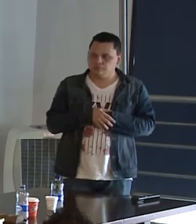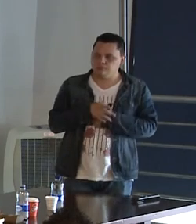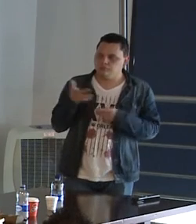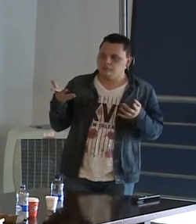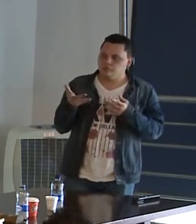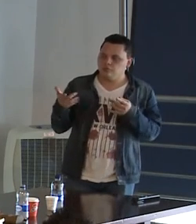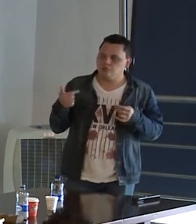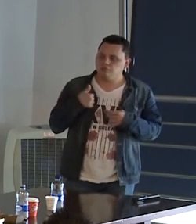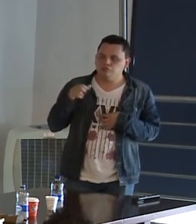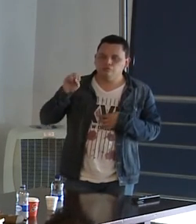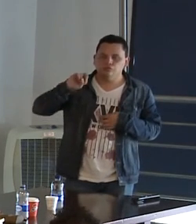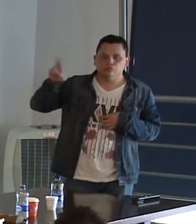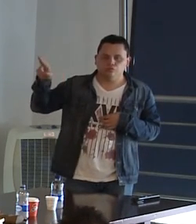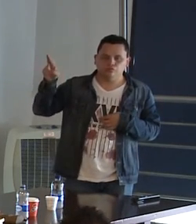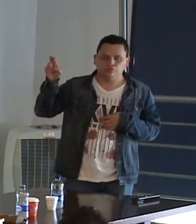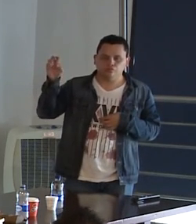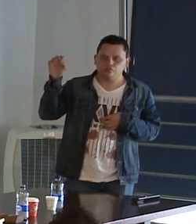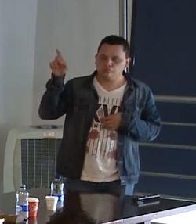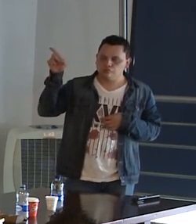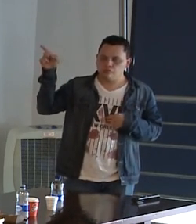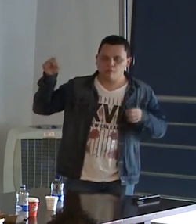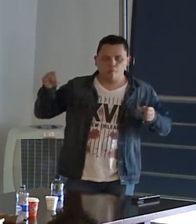Estábamos en el suroriente de Bogotá